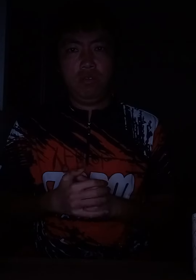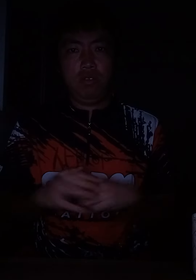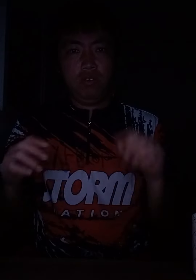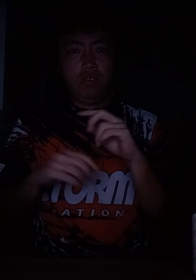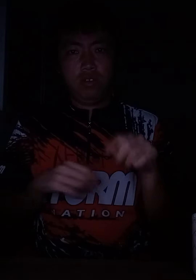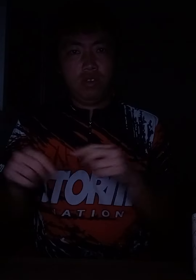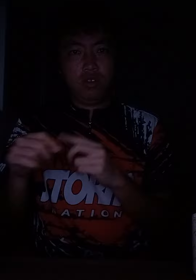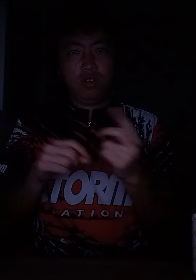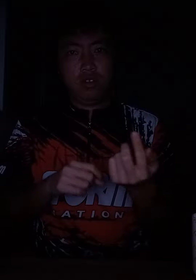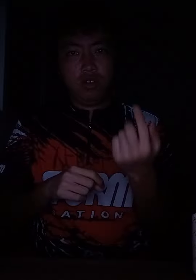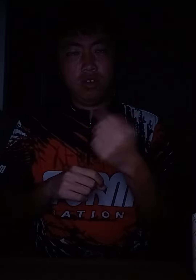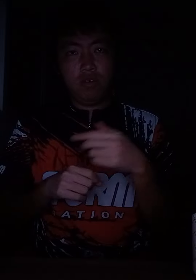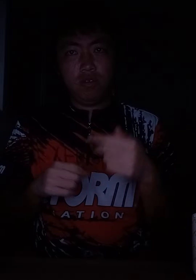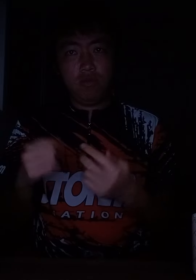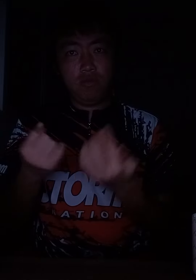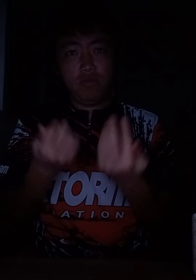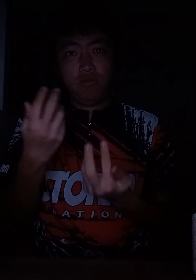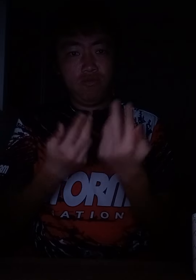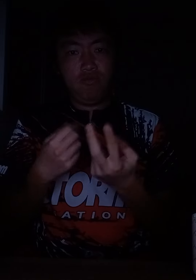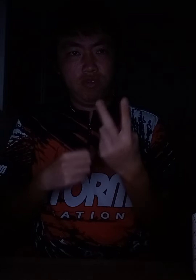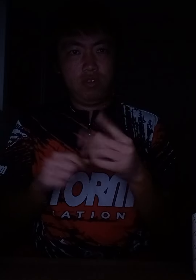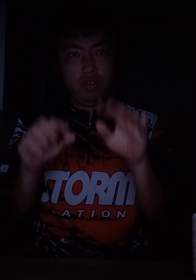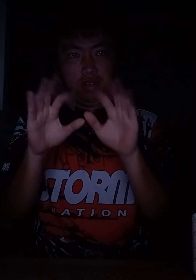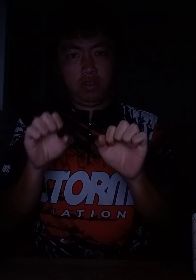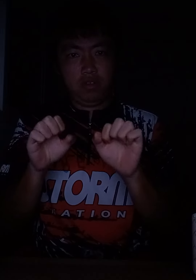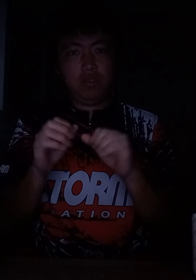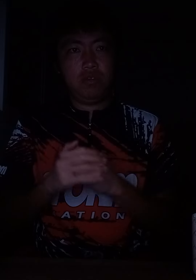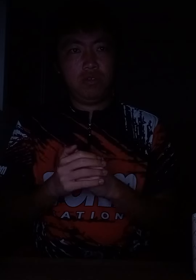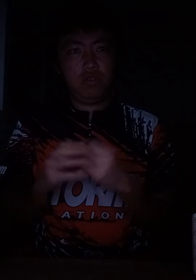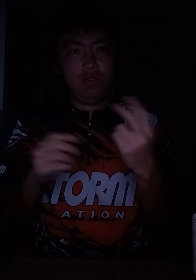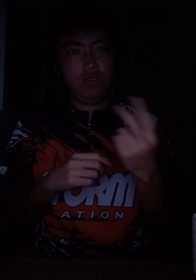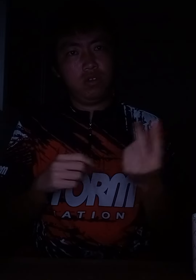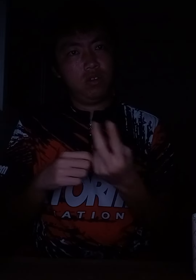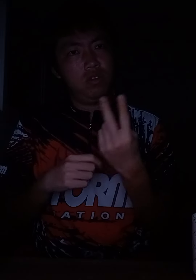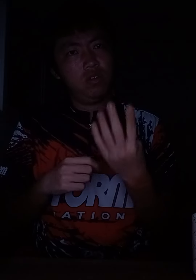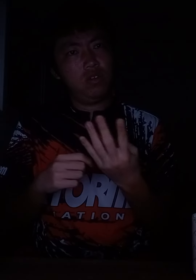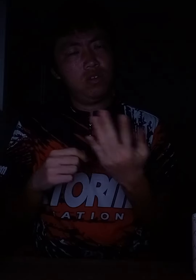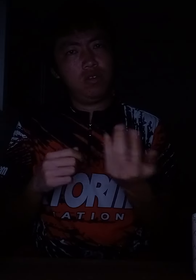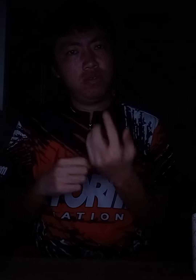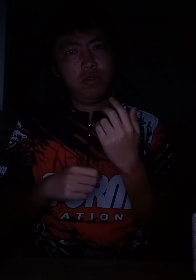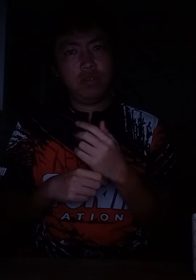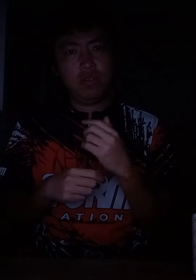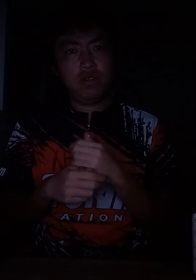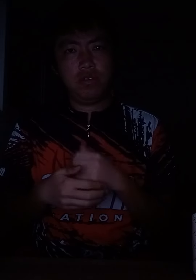운전석 아래쪽에서 발생한 불은 20분 만에 잡혔지만 소방서 추산 3,500만 원의 재산 피해가